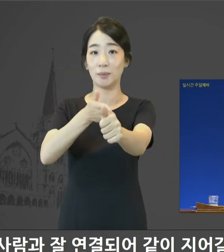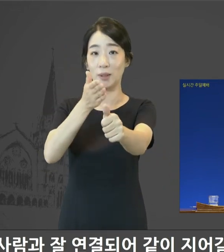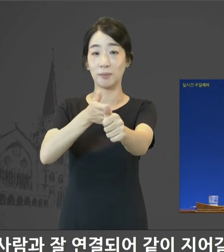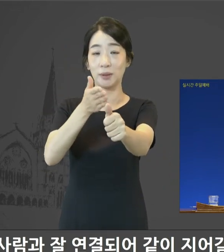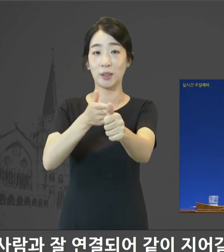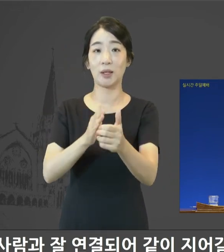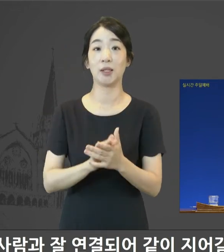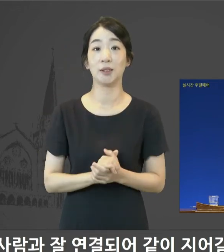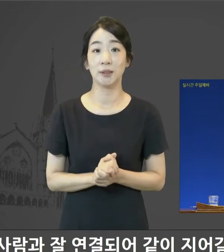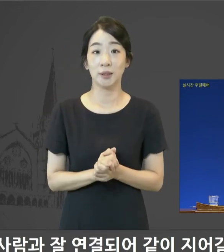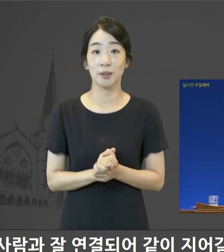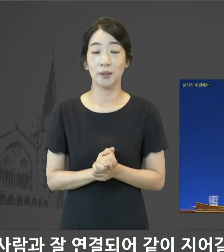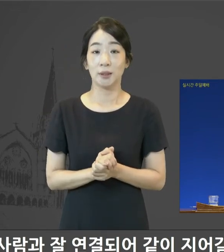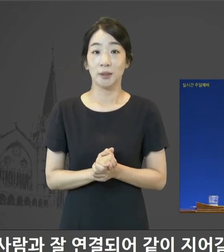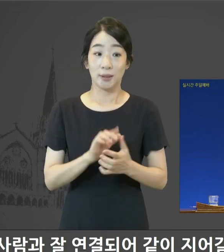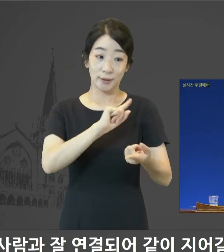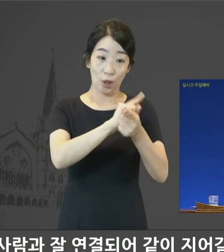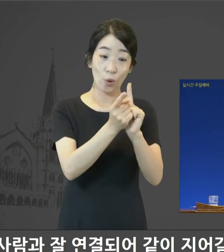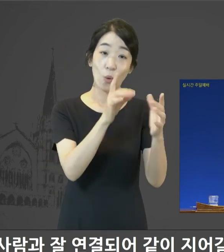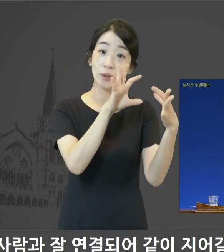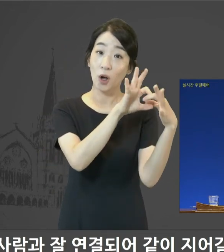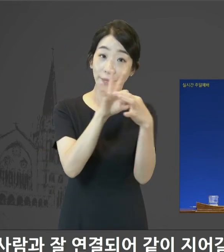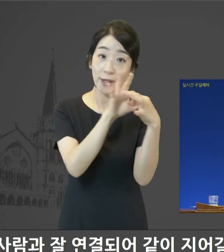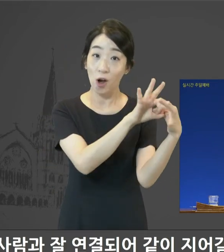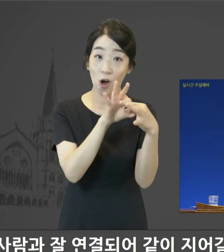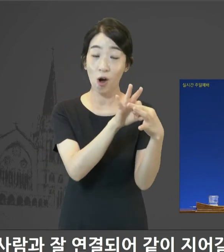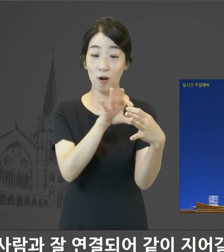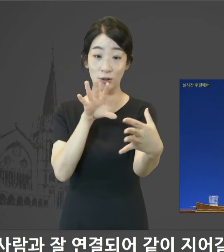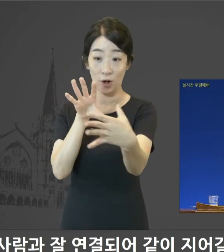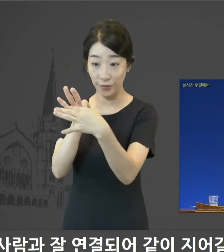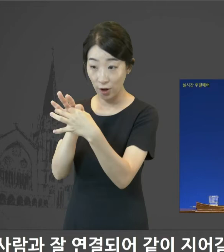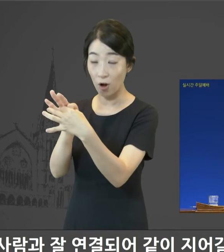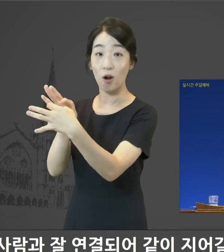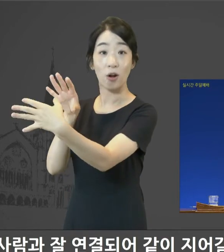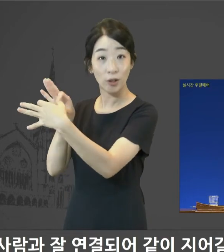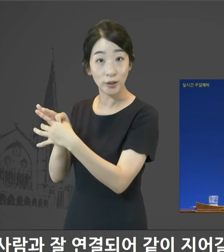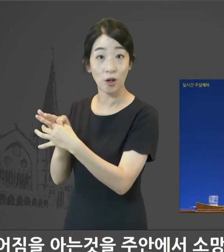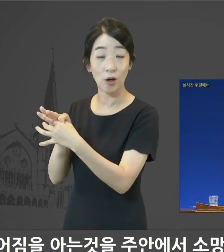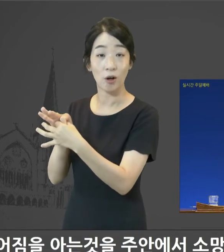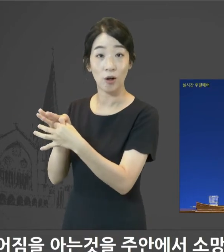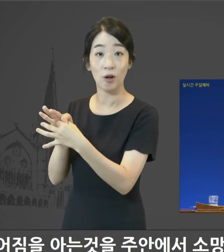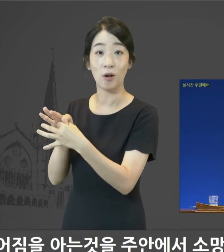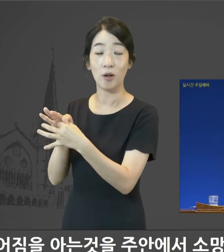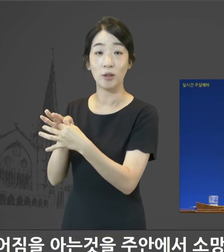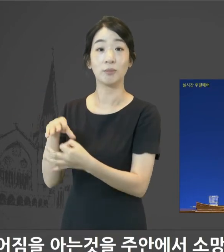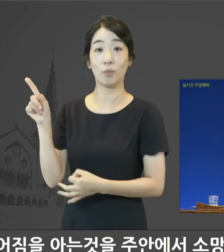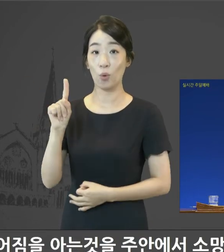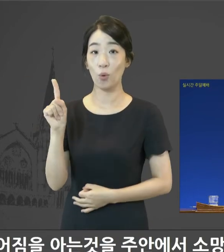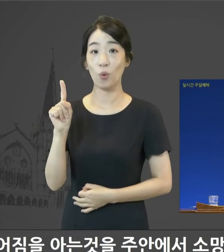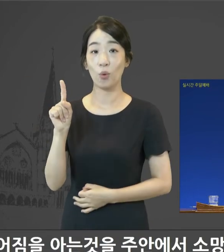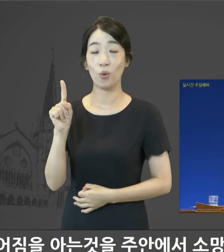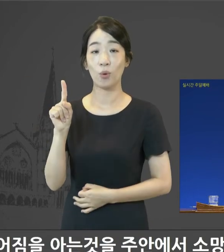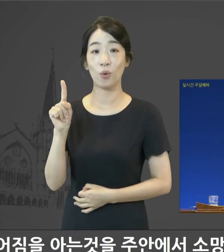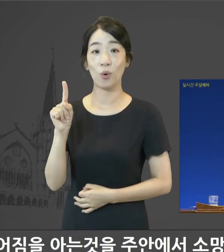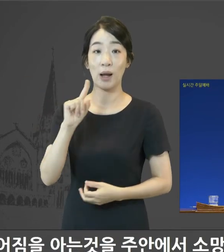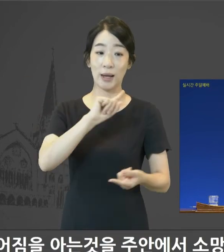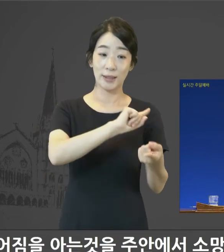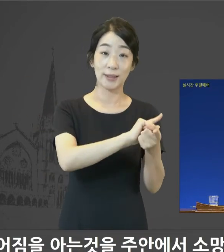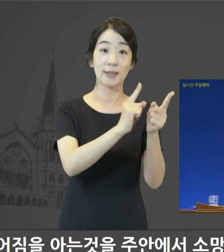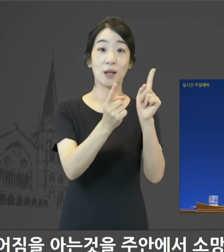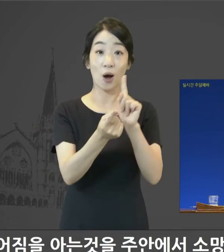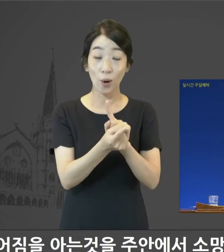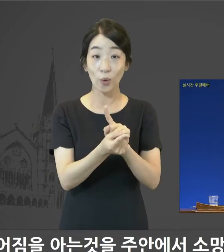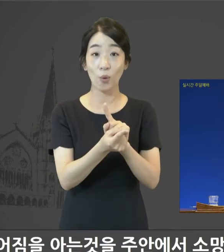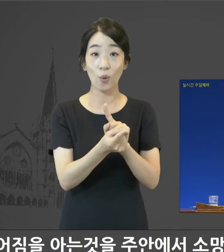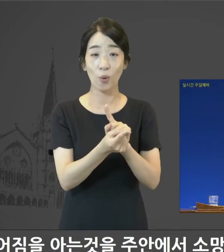소망합니다. 이 연결되어진다는 말의 이 원어적인 의미는 서로